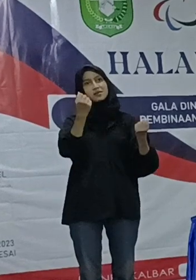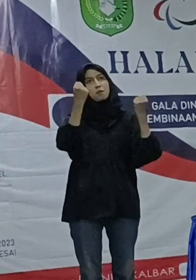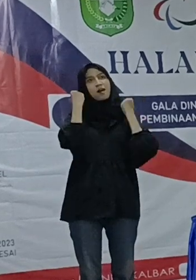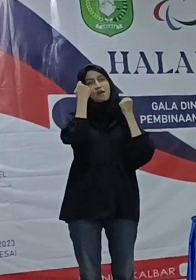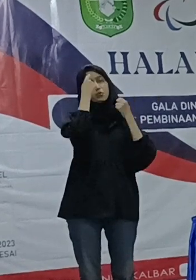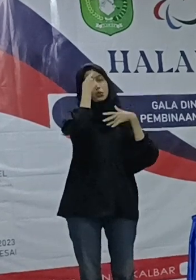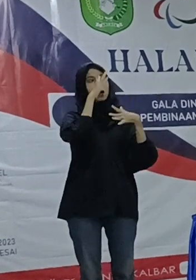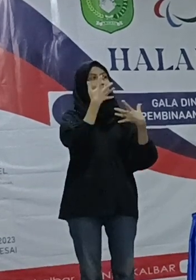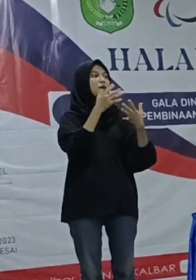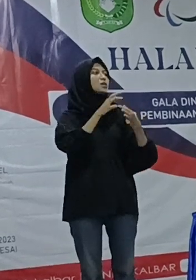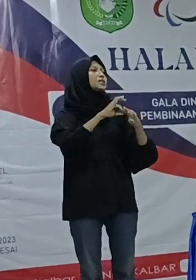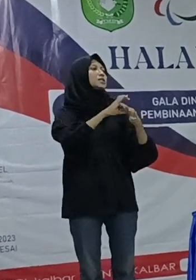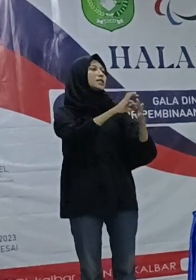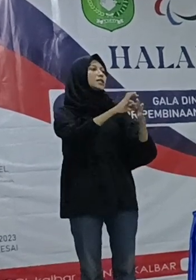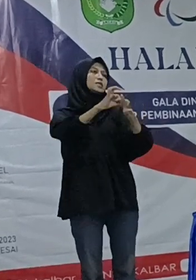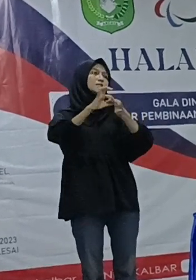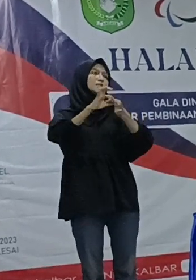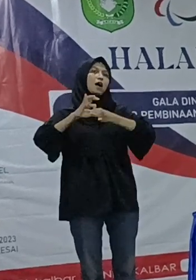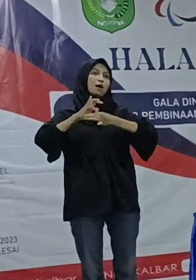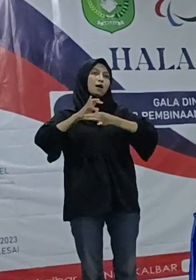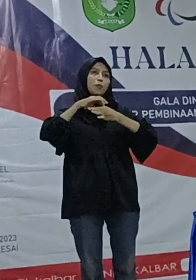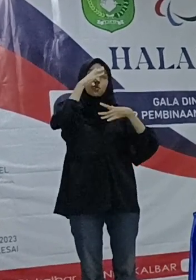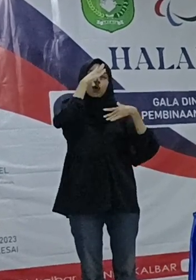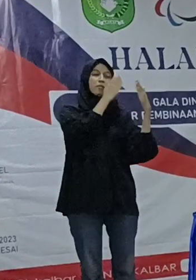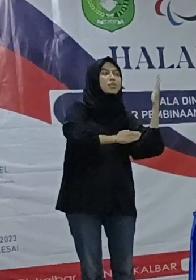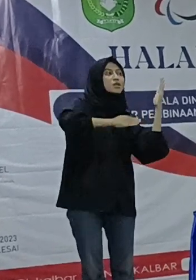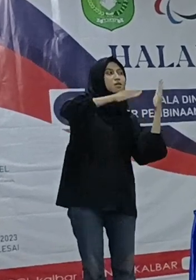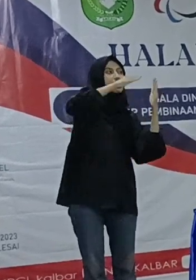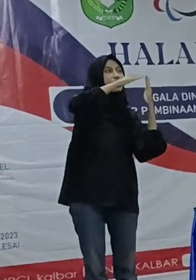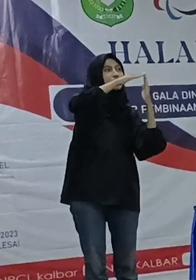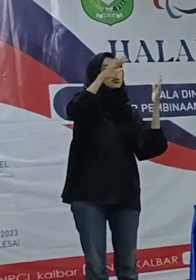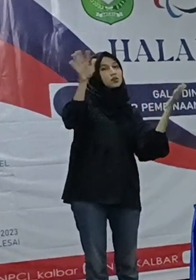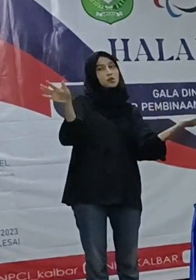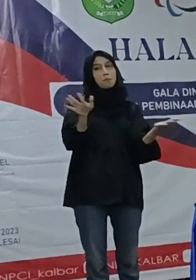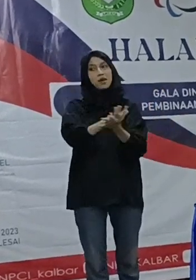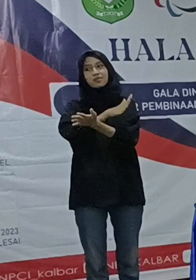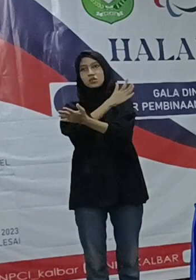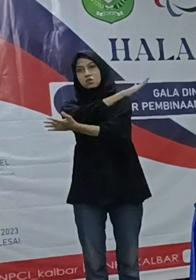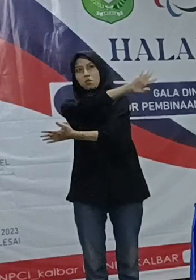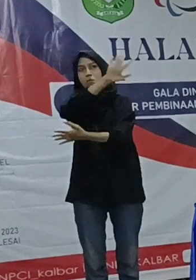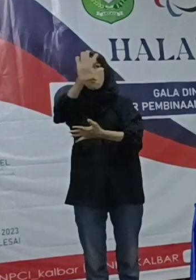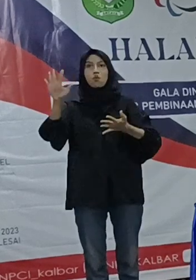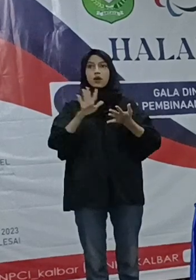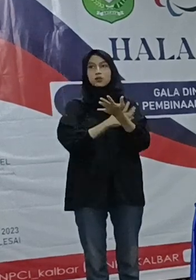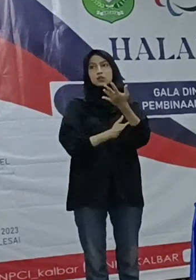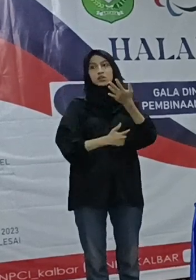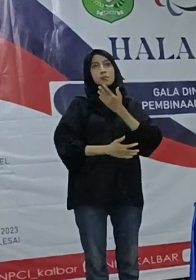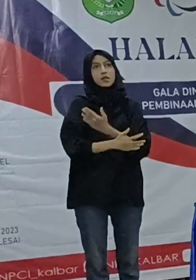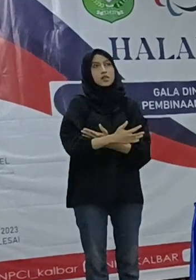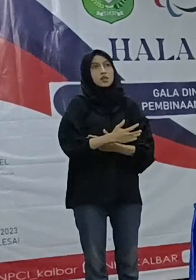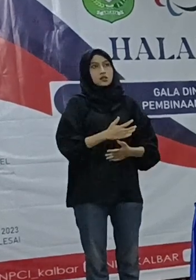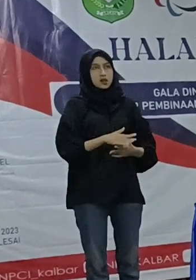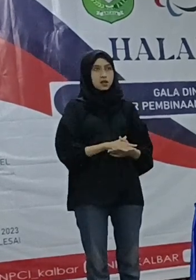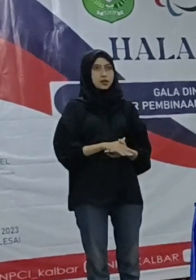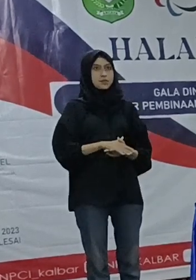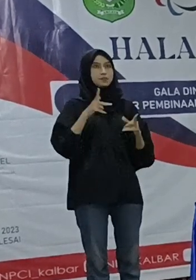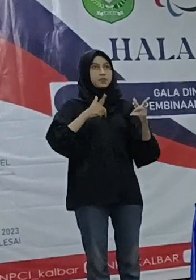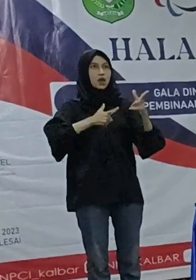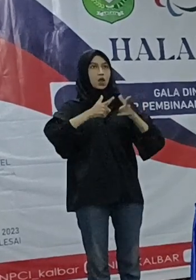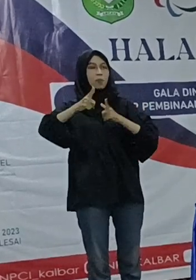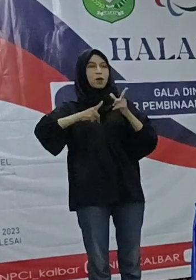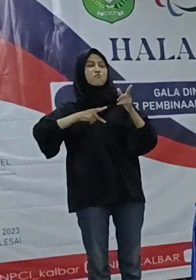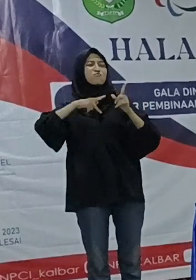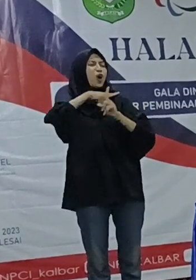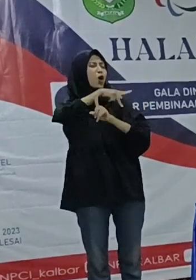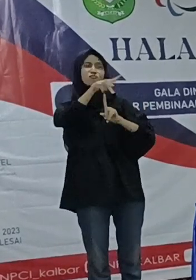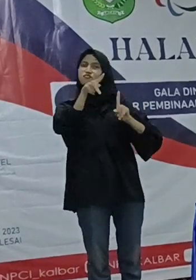bersama dan mendapat seluruh penyandang disabilitas. Jadi nanti bukan hanya olahraga